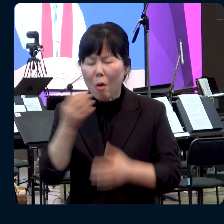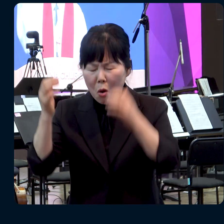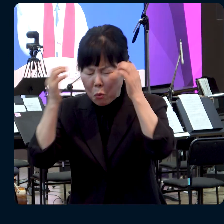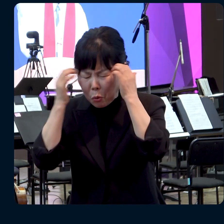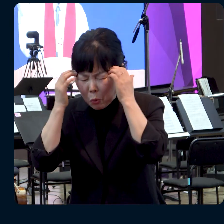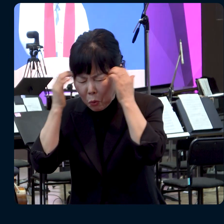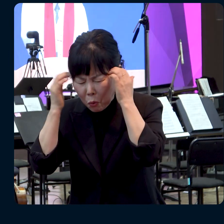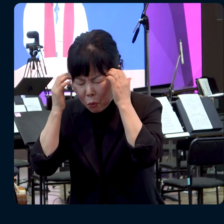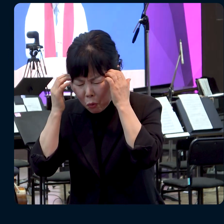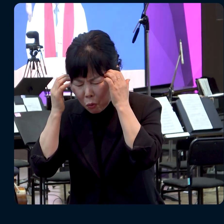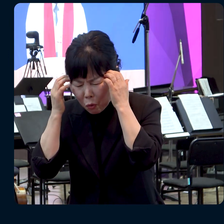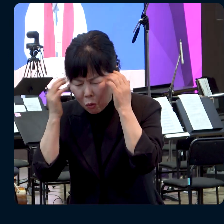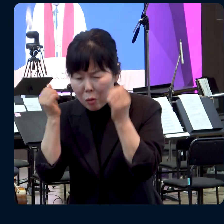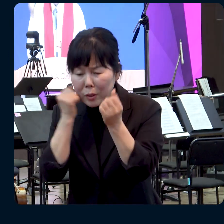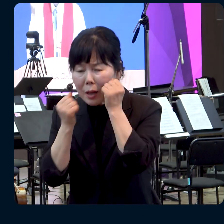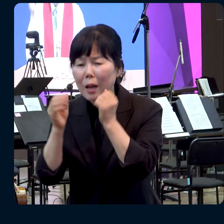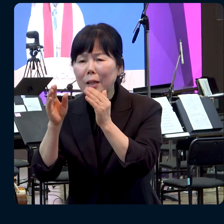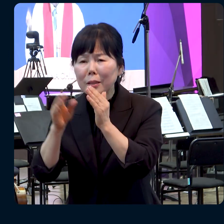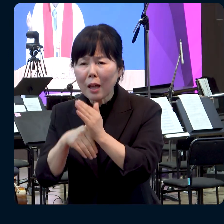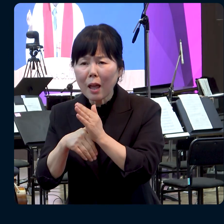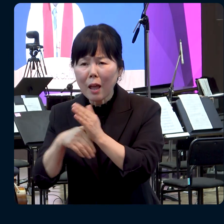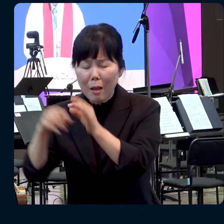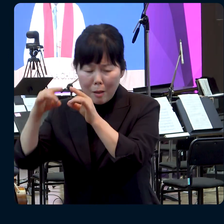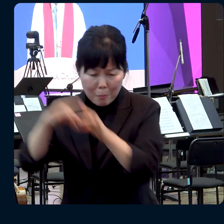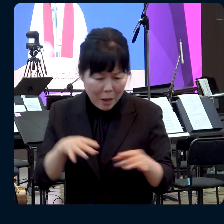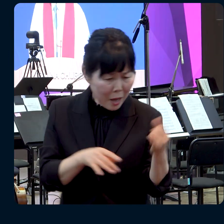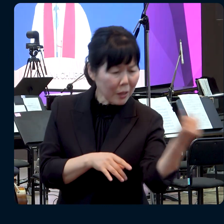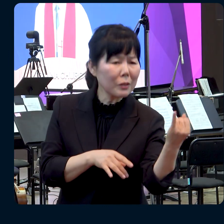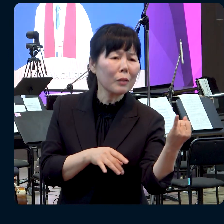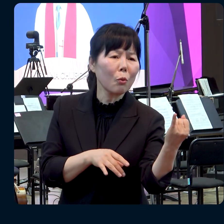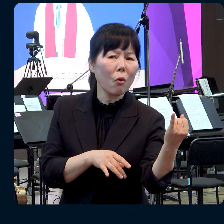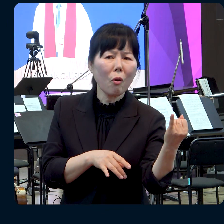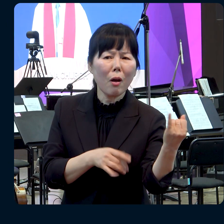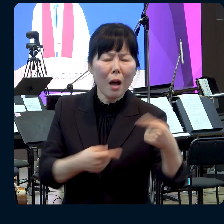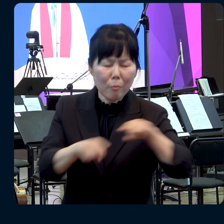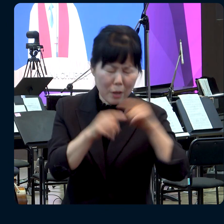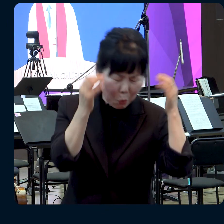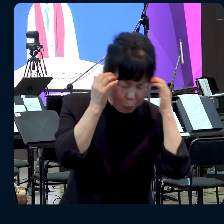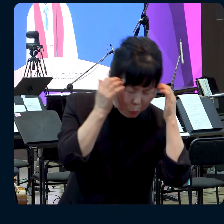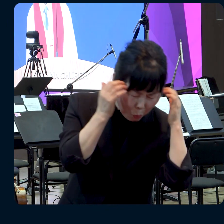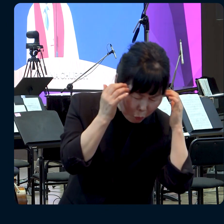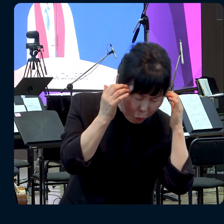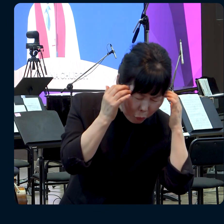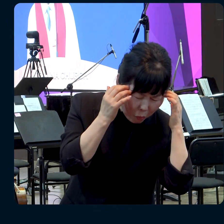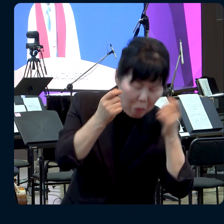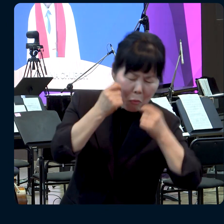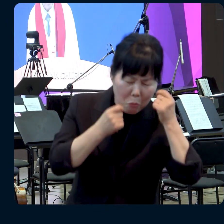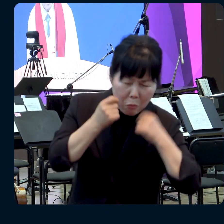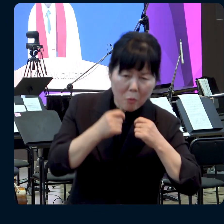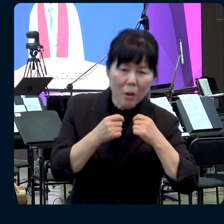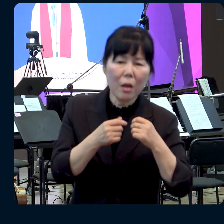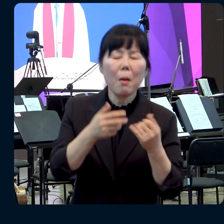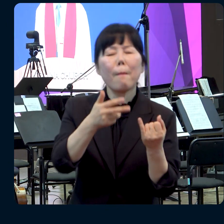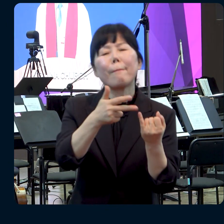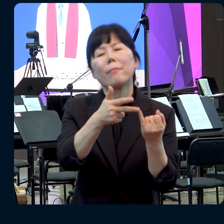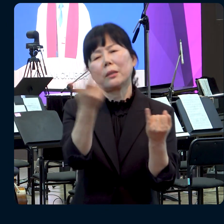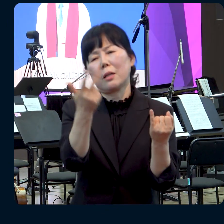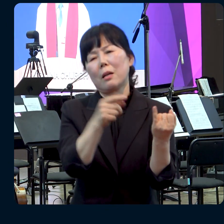때 그 고통을 그대로 함께 당하면서 애통했던 사람, 이게 막달라